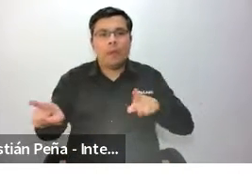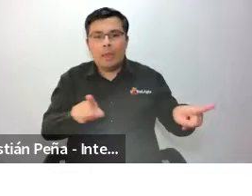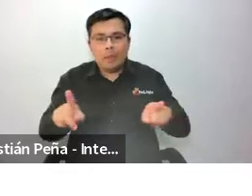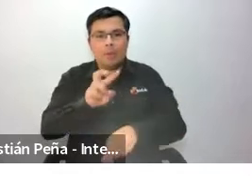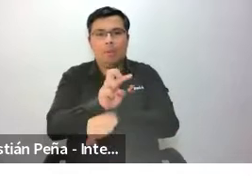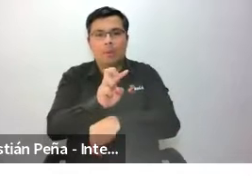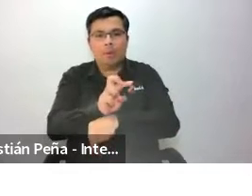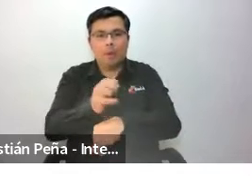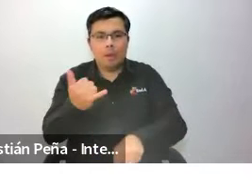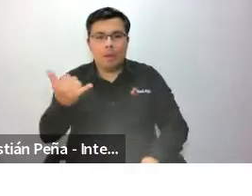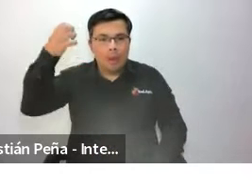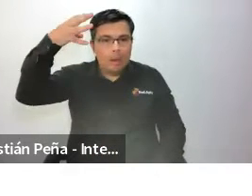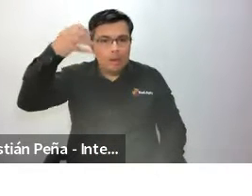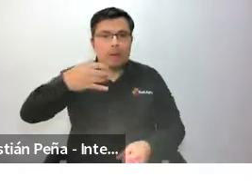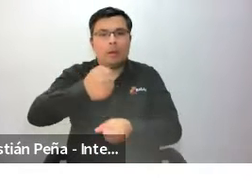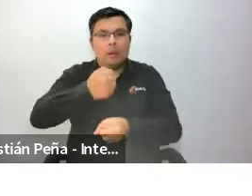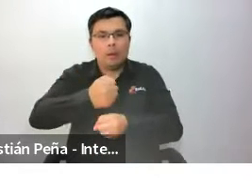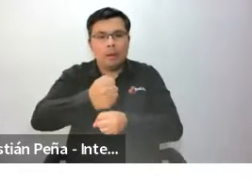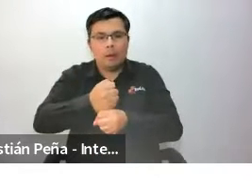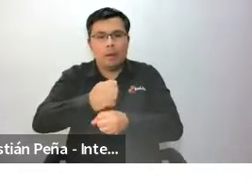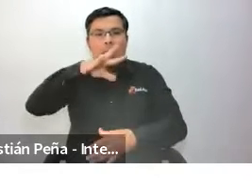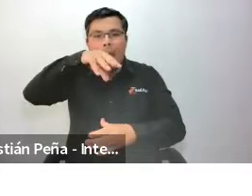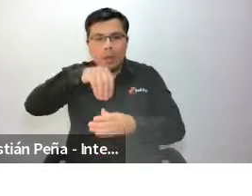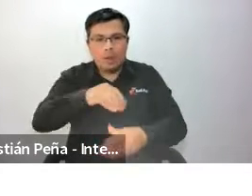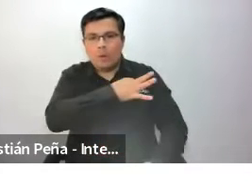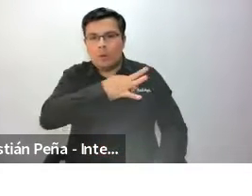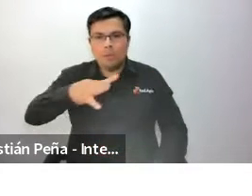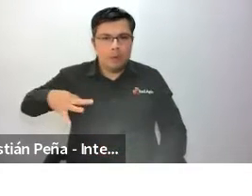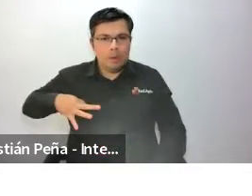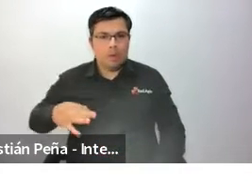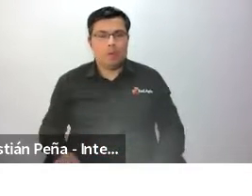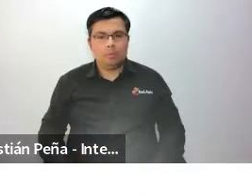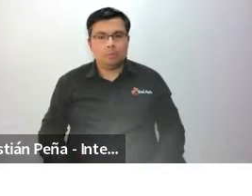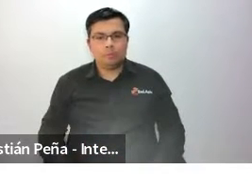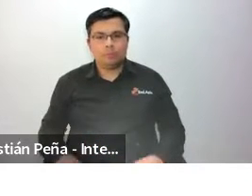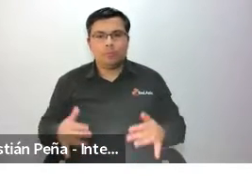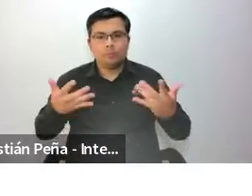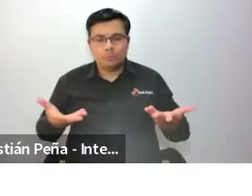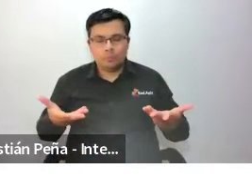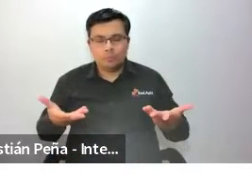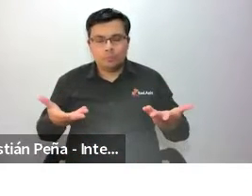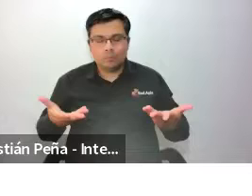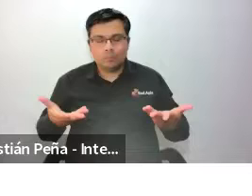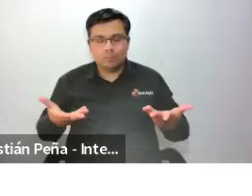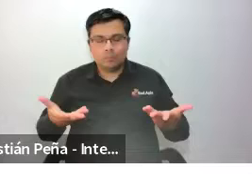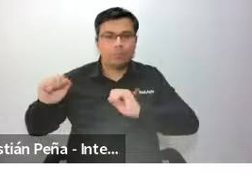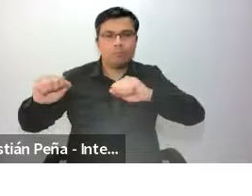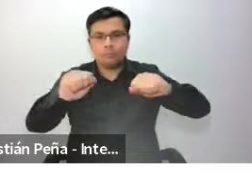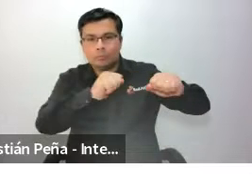un trabajo preferentemente intraministerial, donde nos estamos poniendo de acuerdo, uniendo fuerzas con